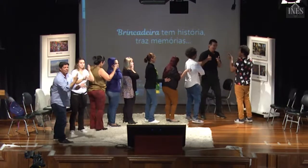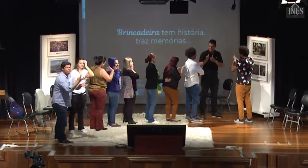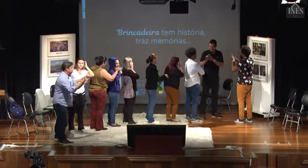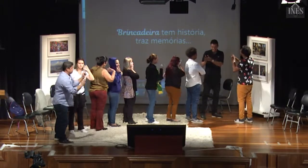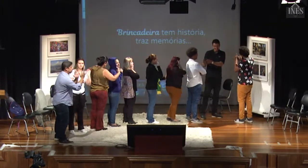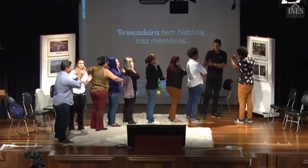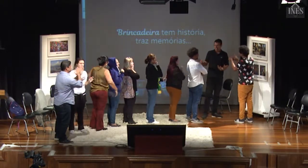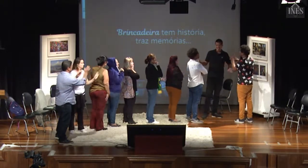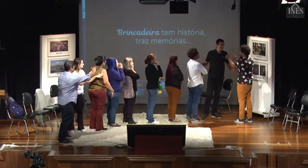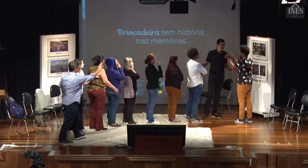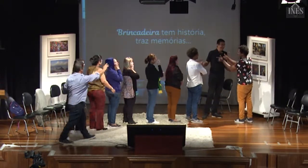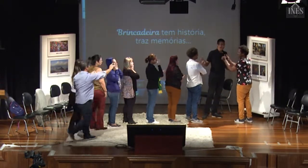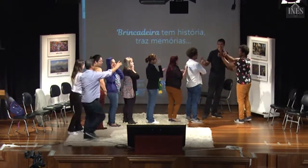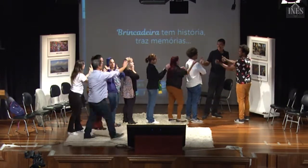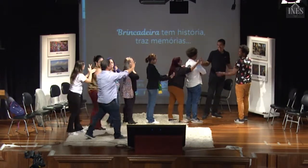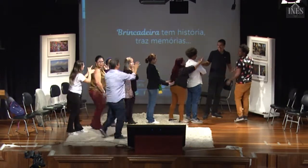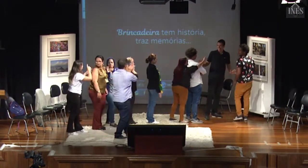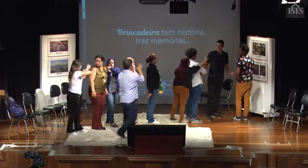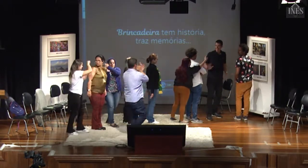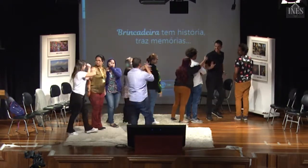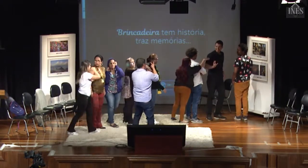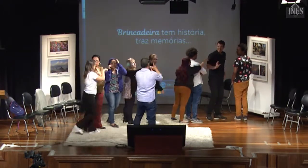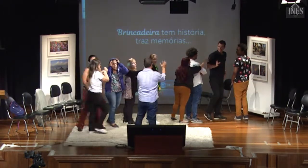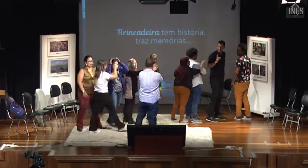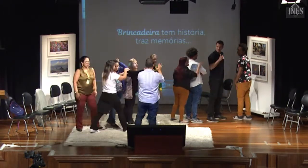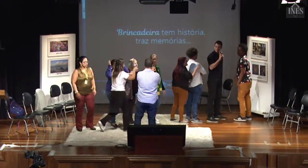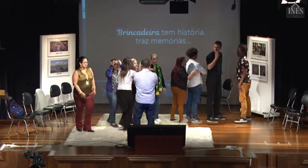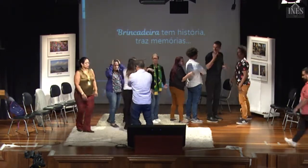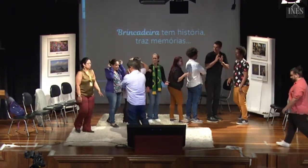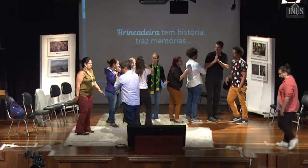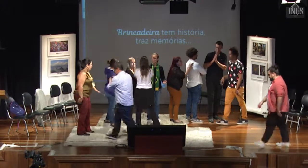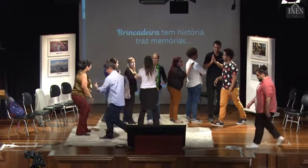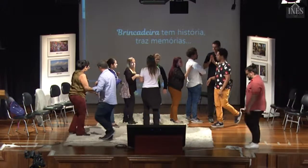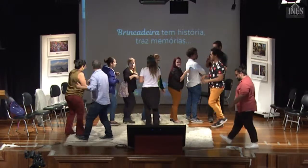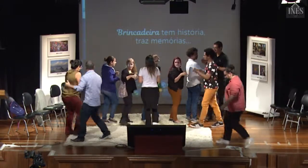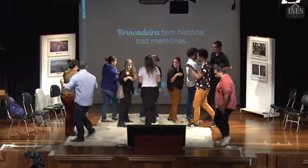Ó, não precisa ser nessa ordem não, tá? Pode mudar também. Troca aí a ordem.